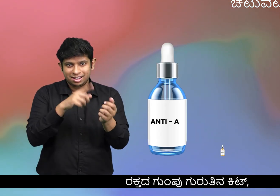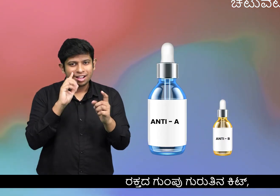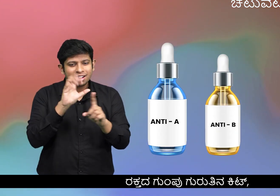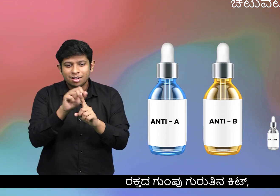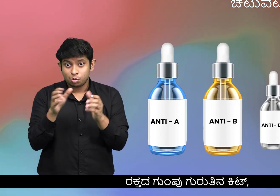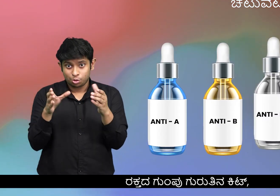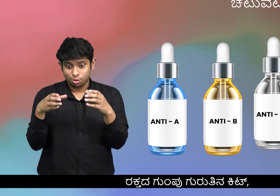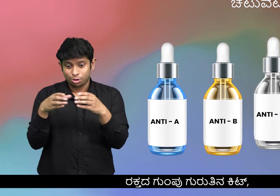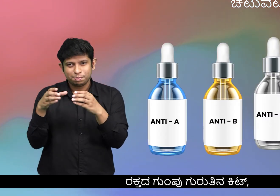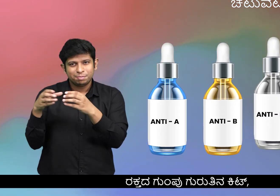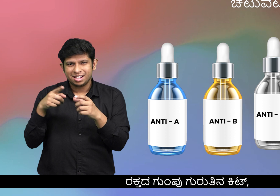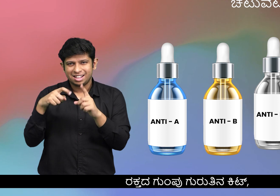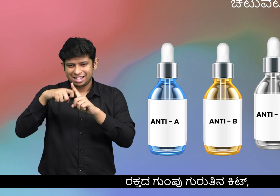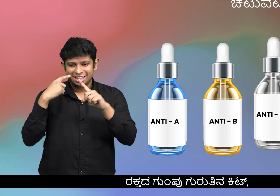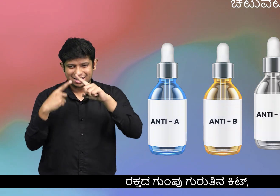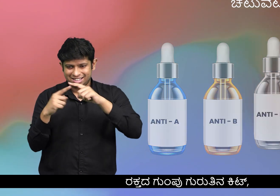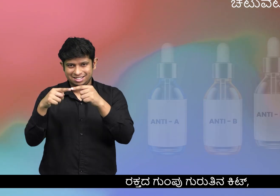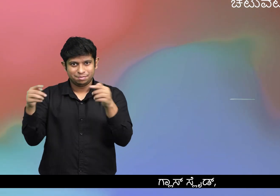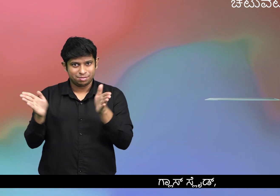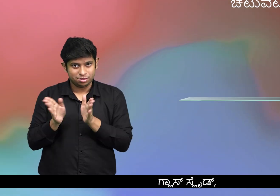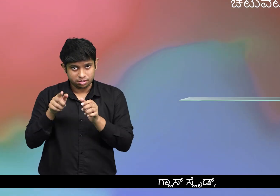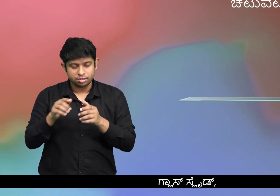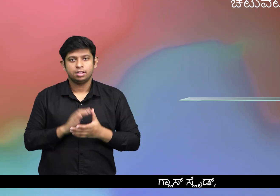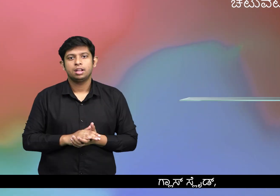ರಕ್ತದ ಗುಂಪು ಗುರುತಿನ ಕಿಟ್, ಗ್ಲಾಸ್ ಸ್ಲೈಡ್,